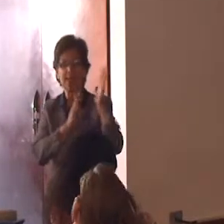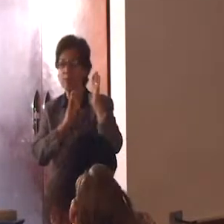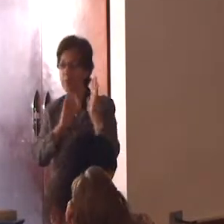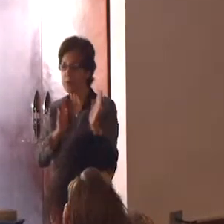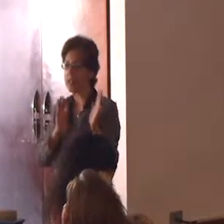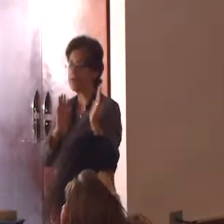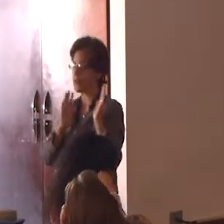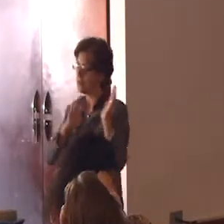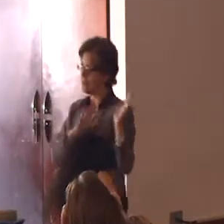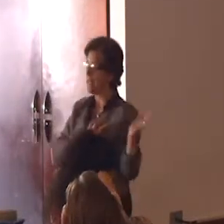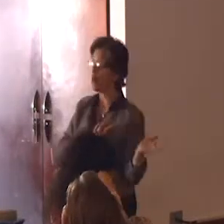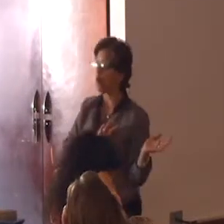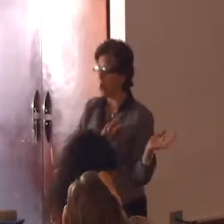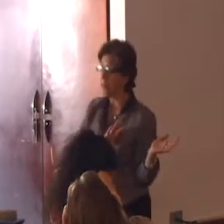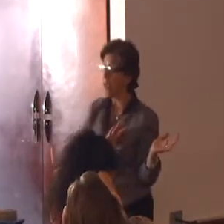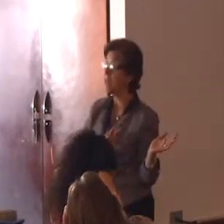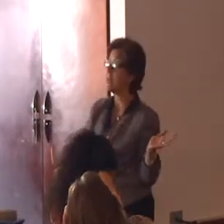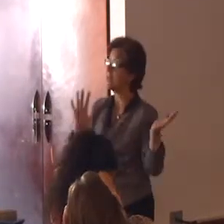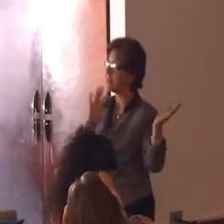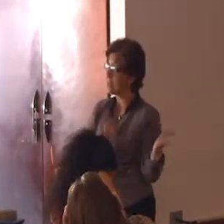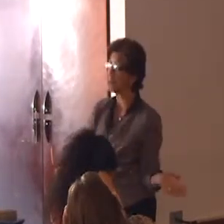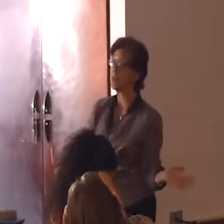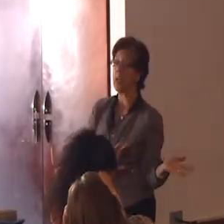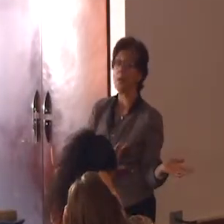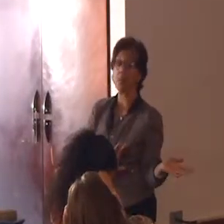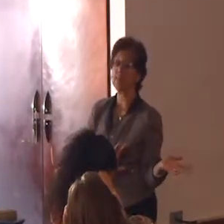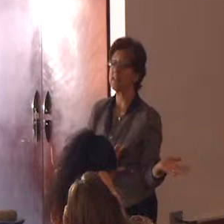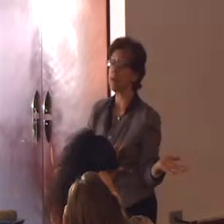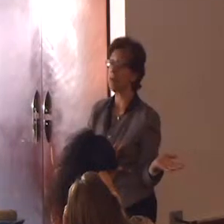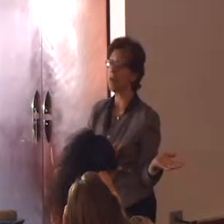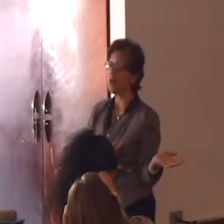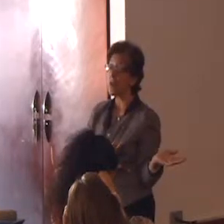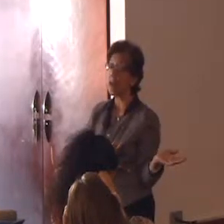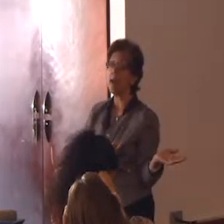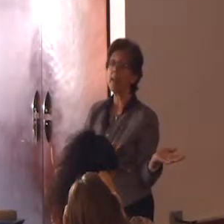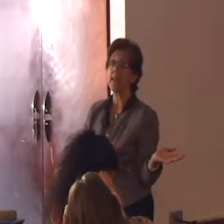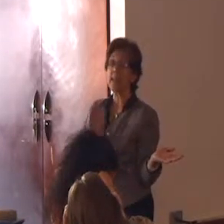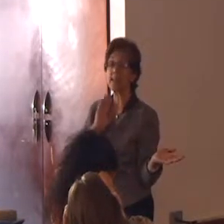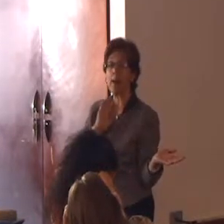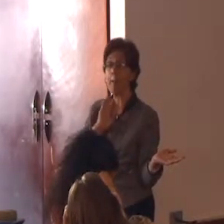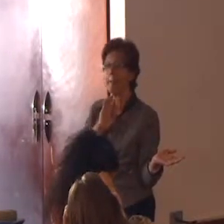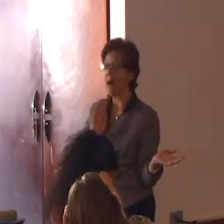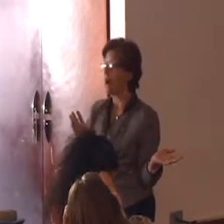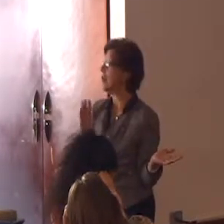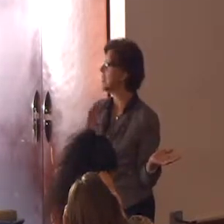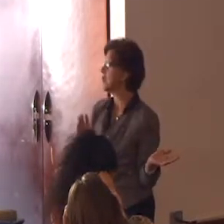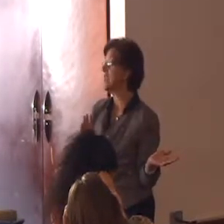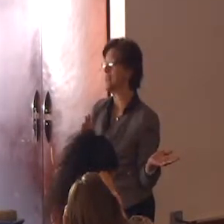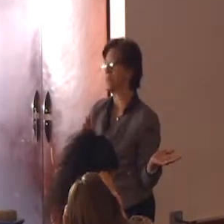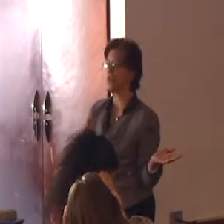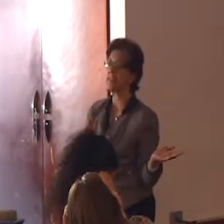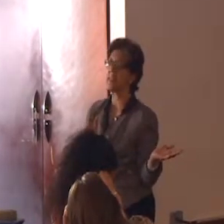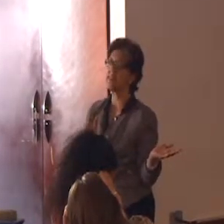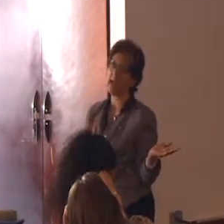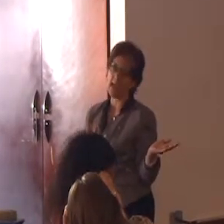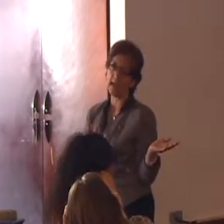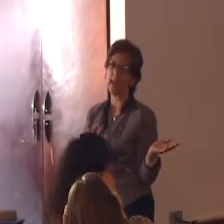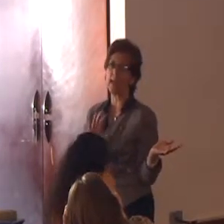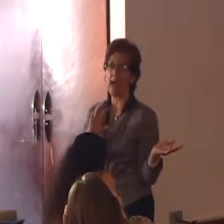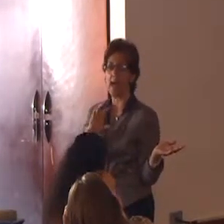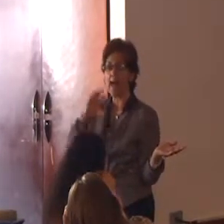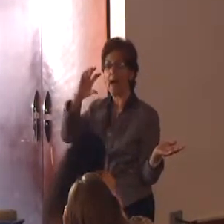las directrices de lo que hace el proyecto de Colombia, en este caso de la Universidad Pedagógica, está bajo